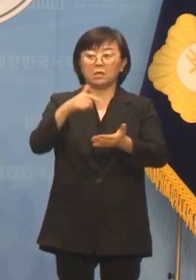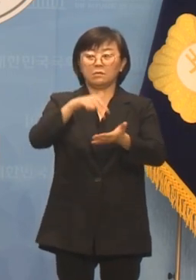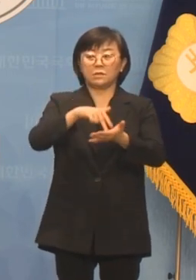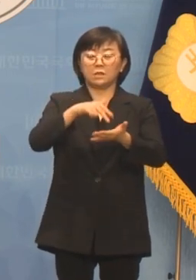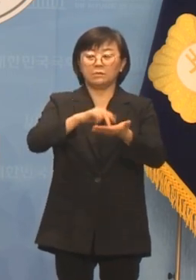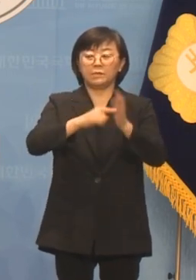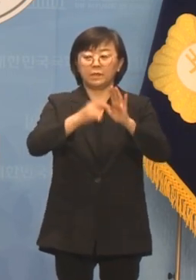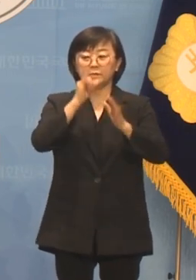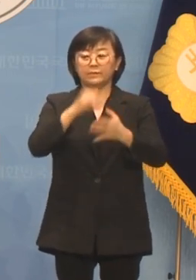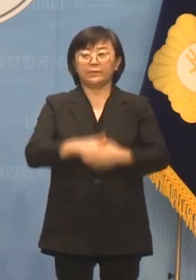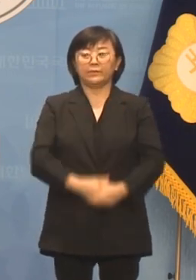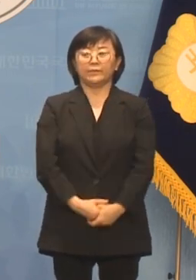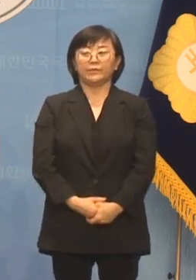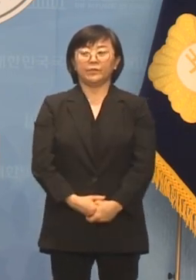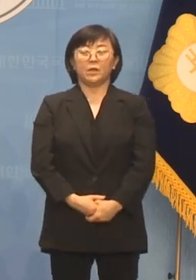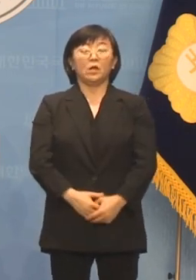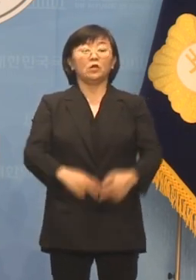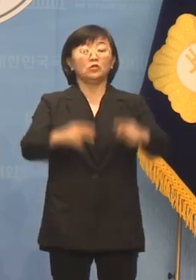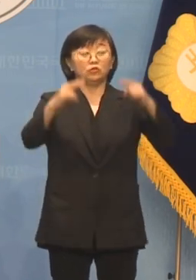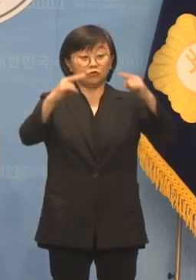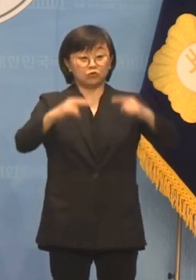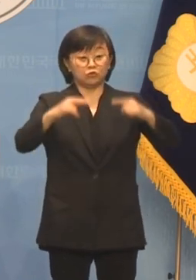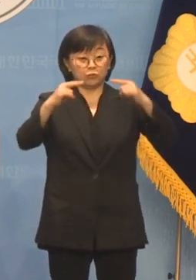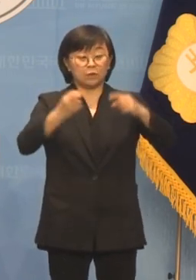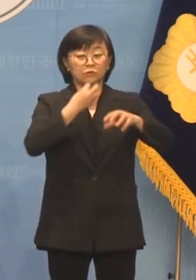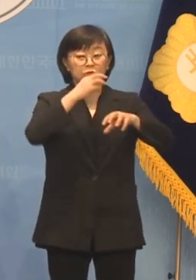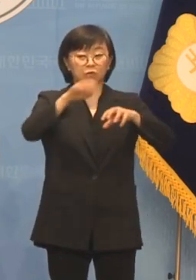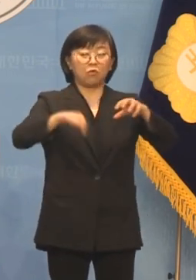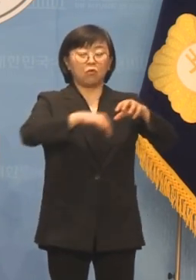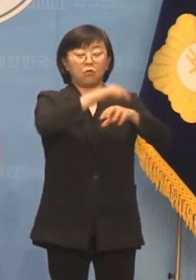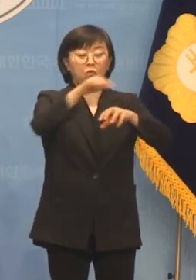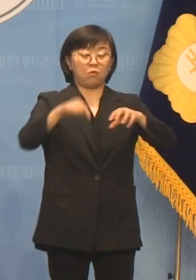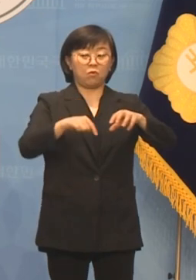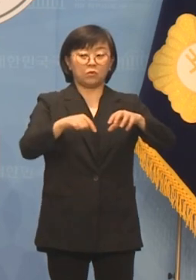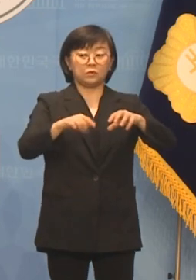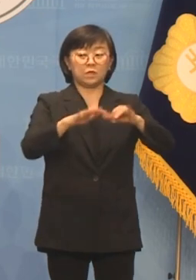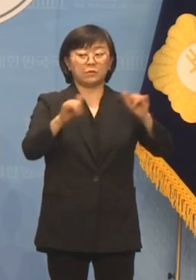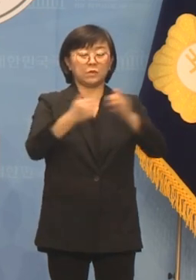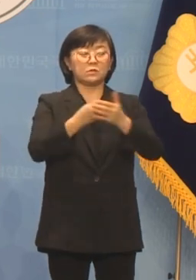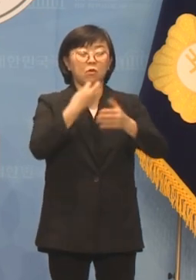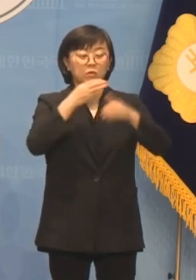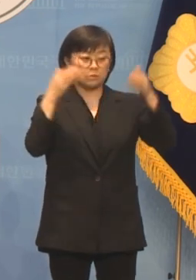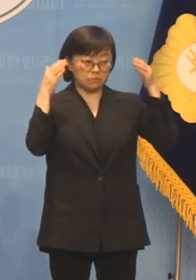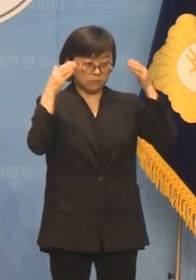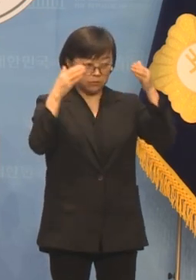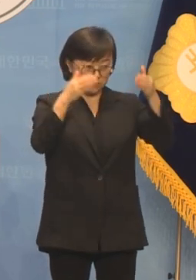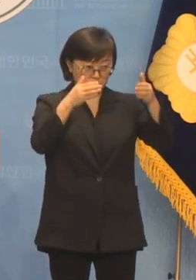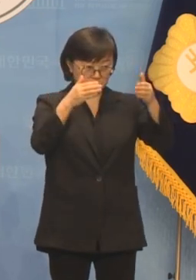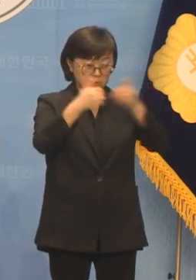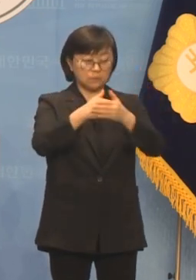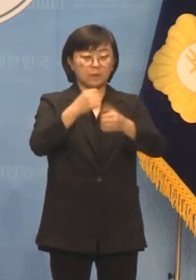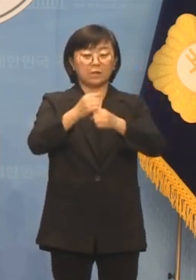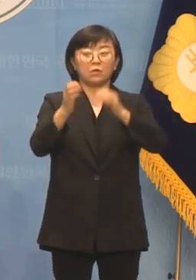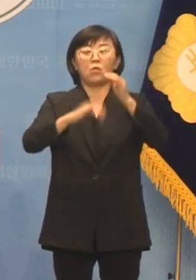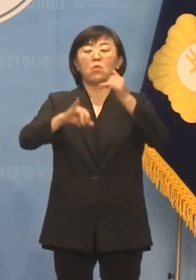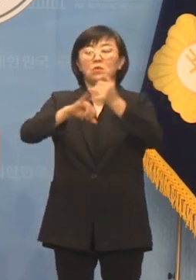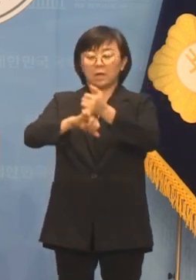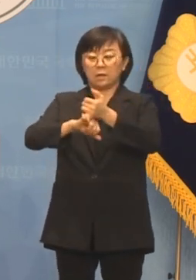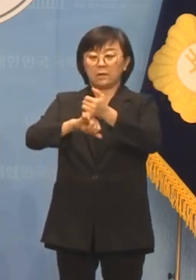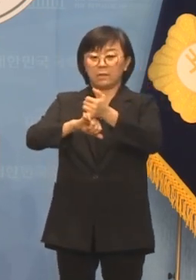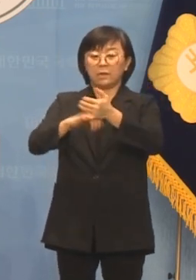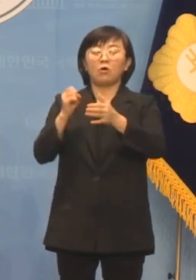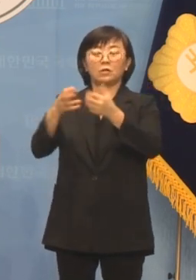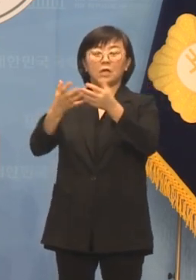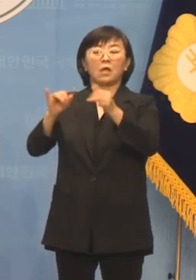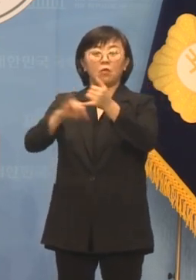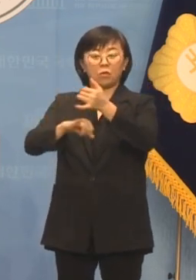보였습니다. 2배 가까운 수도권 국민께서 서울 집중을 심화시키는 여당의 메가서울 공약에